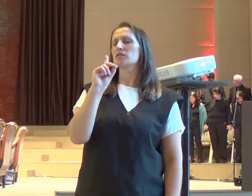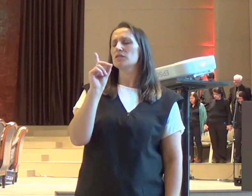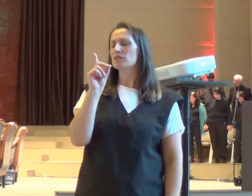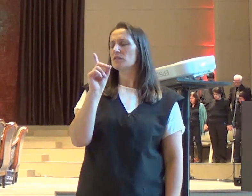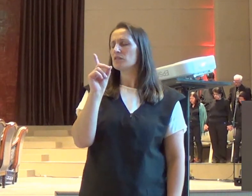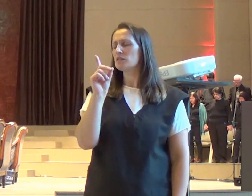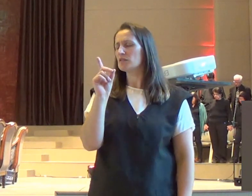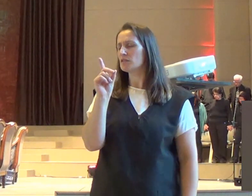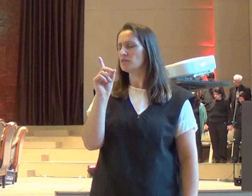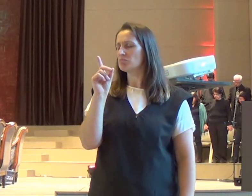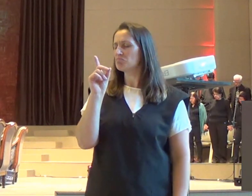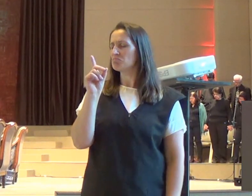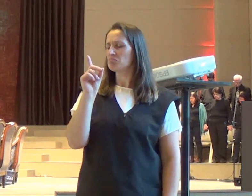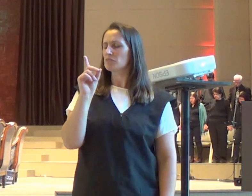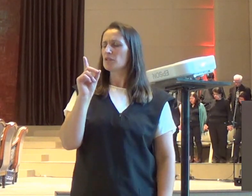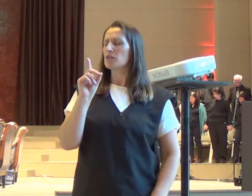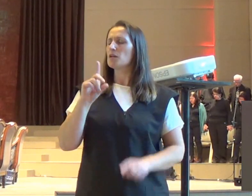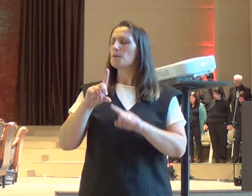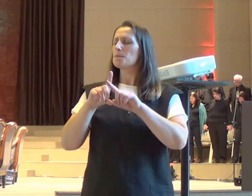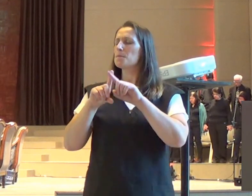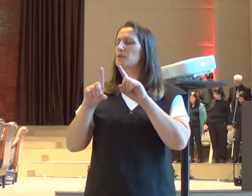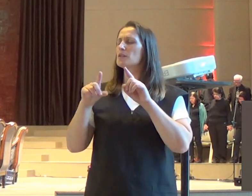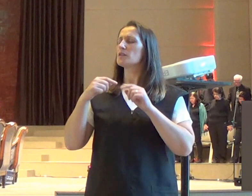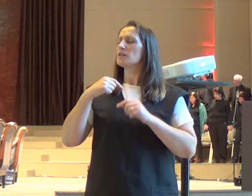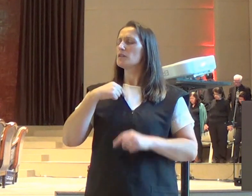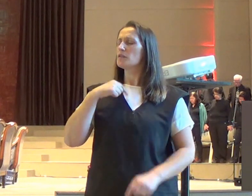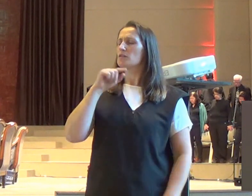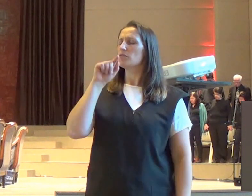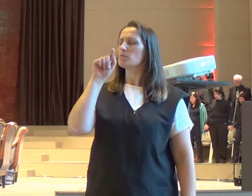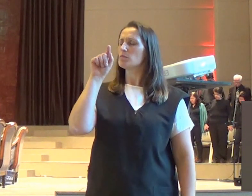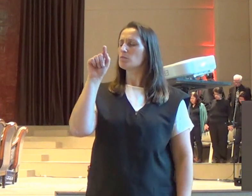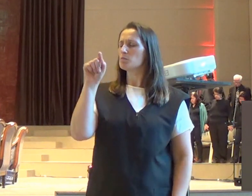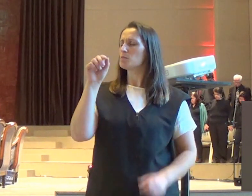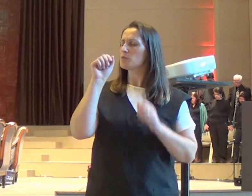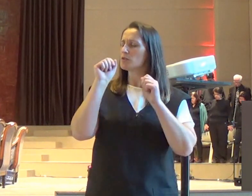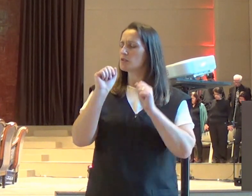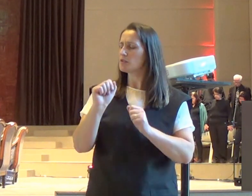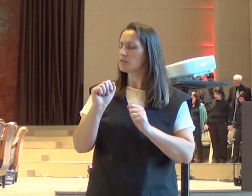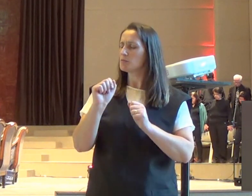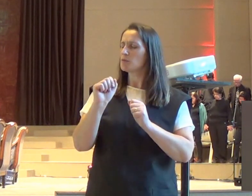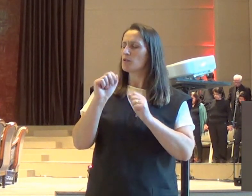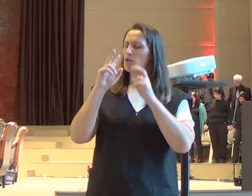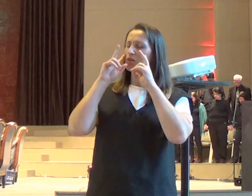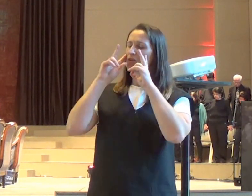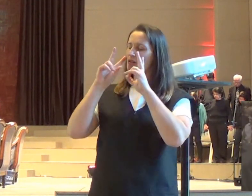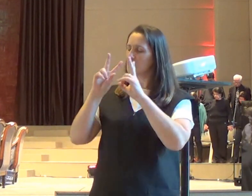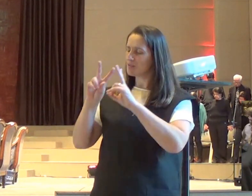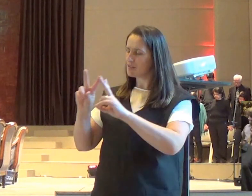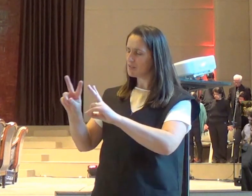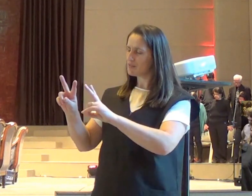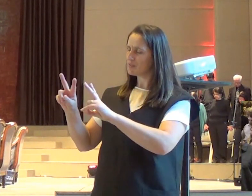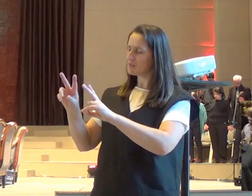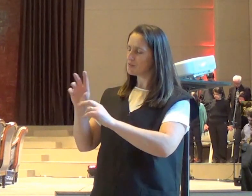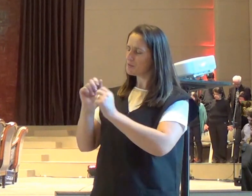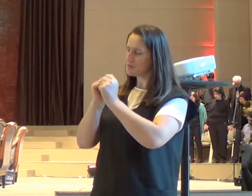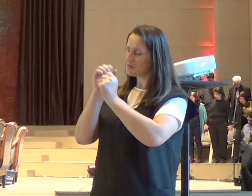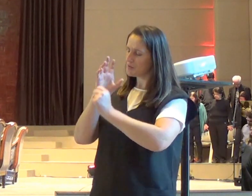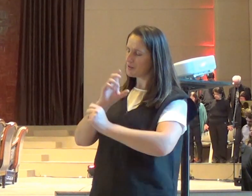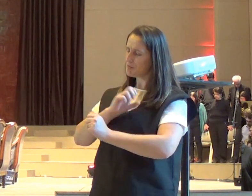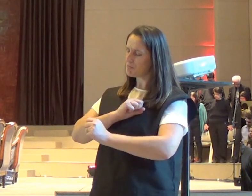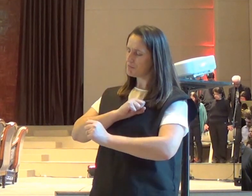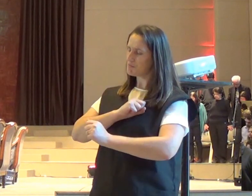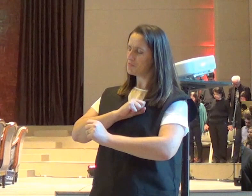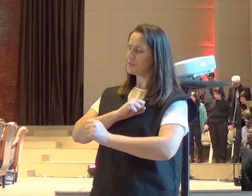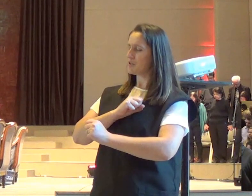foi Davi mas que nós possamos ser aqueles que olhando em amor caminhem juntos para construir